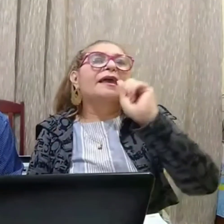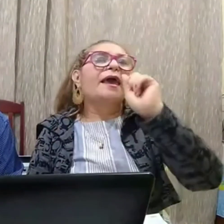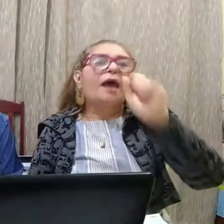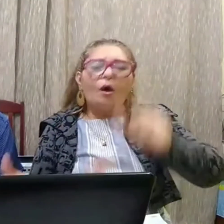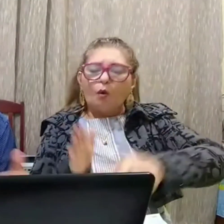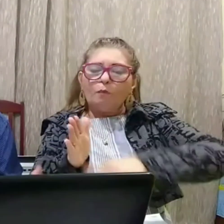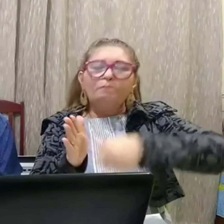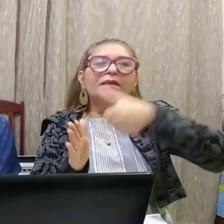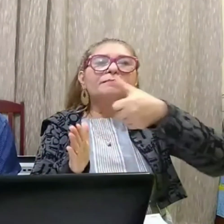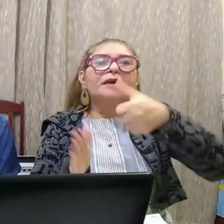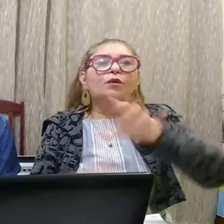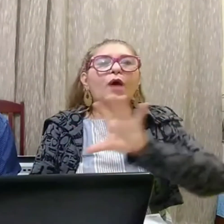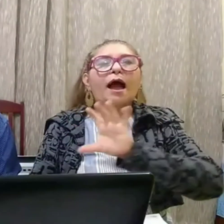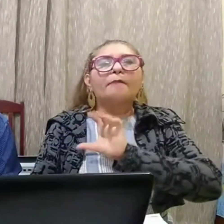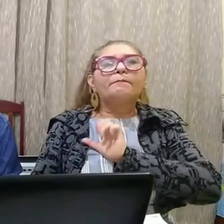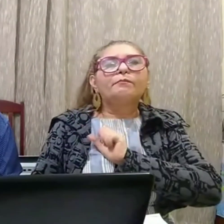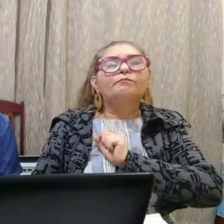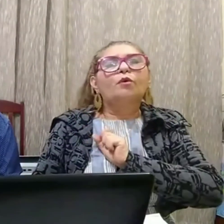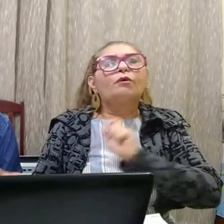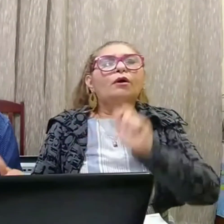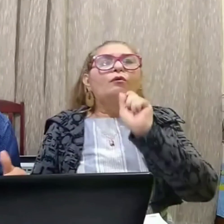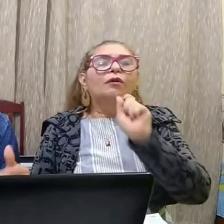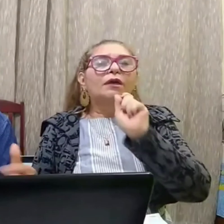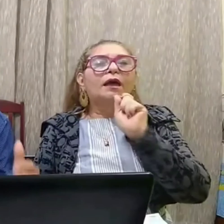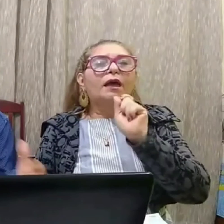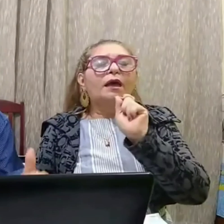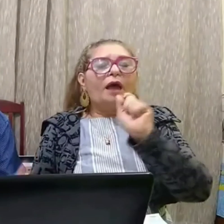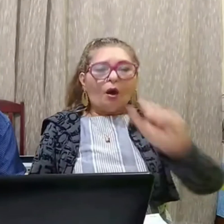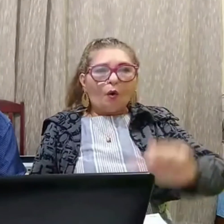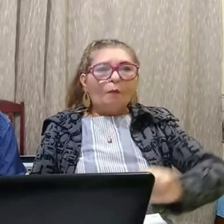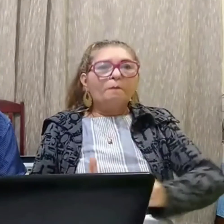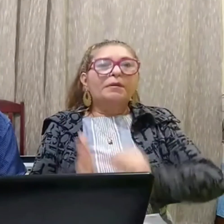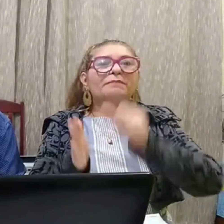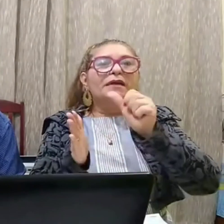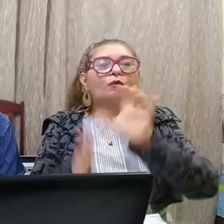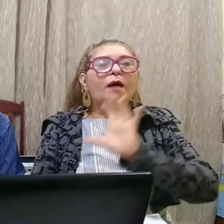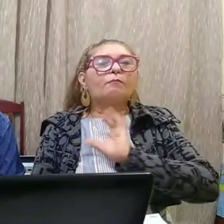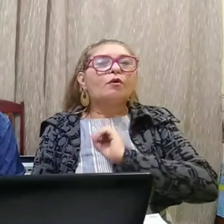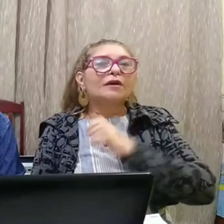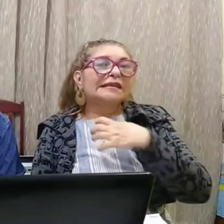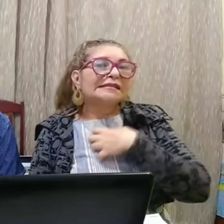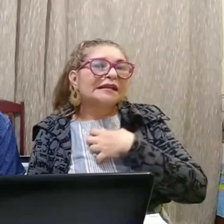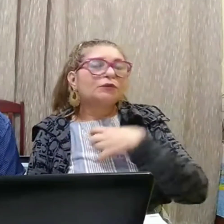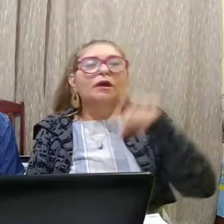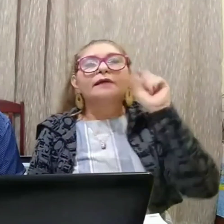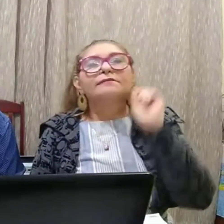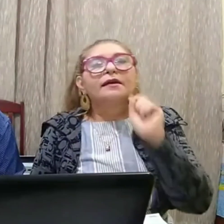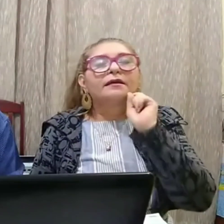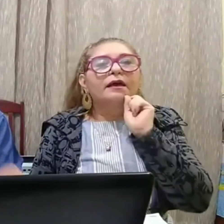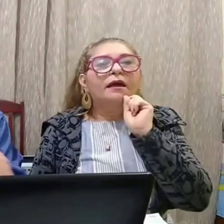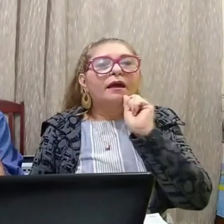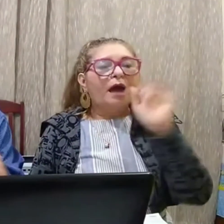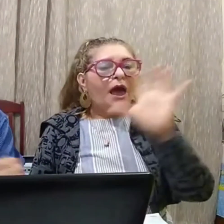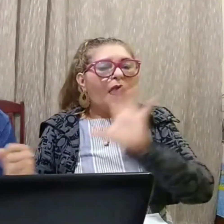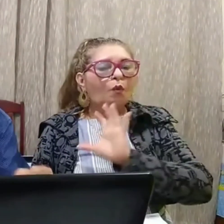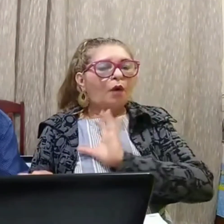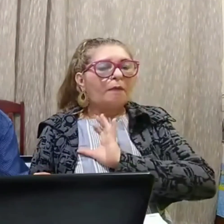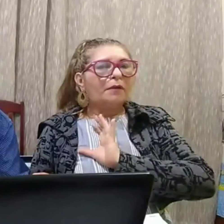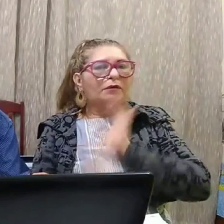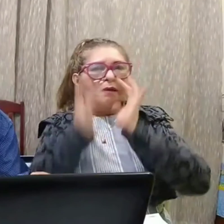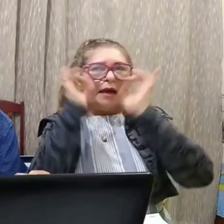E eu queria definir que o primeiro amor que a gente sente em relação a Deus é aquele amor que é o abandono